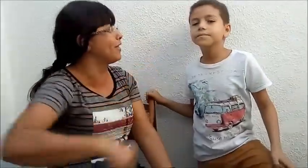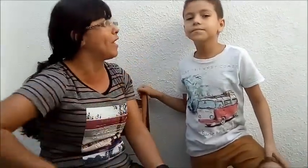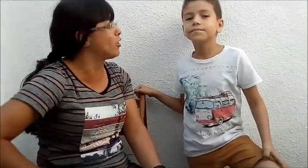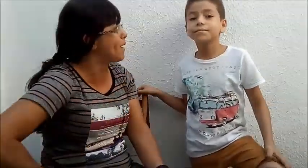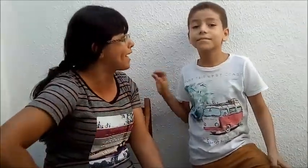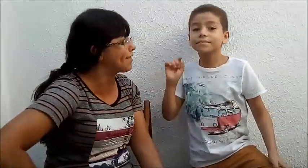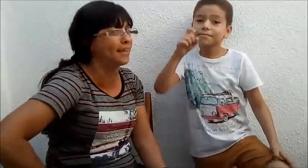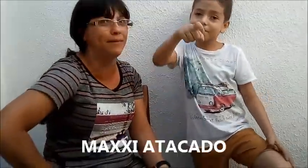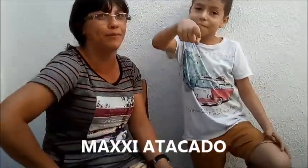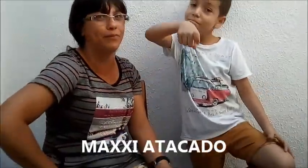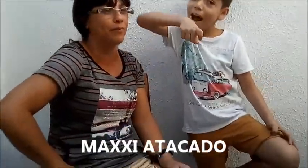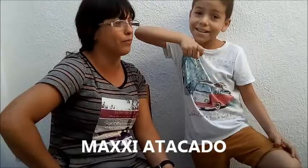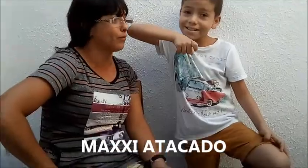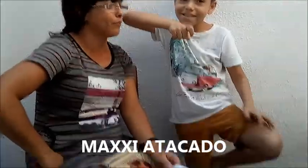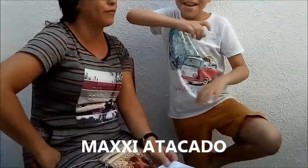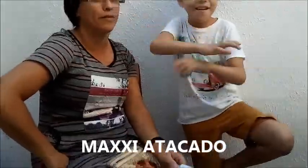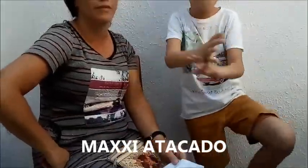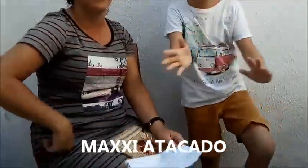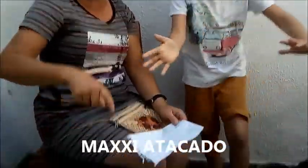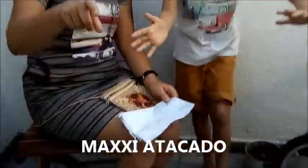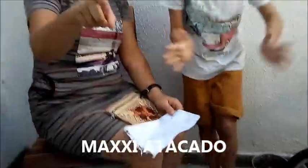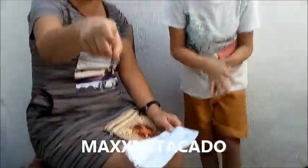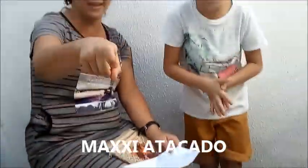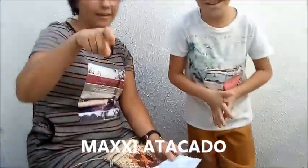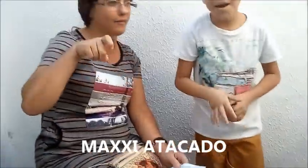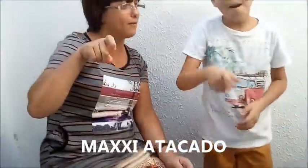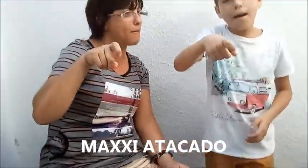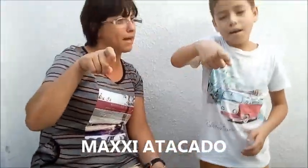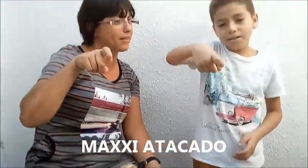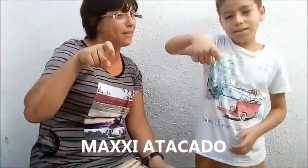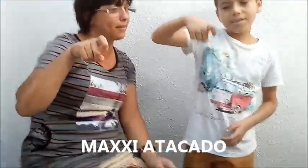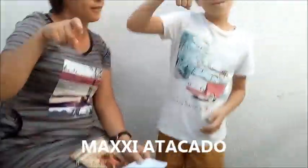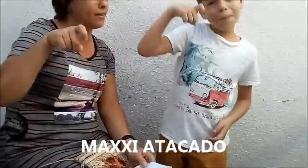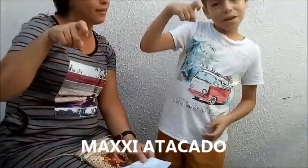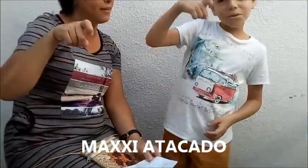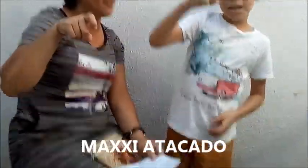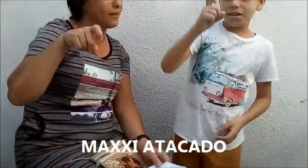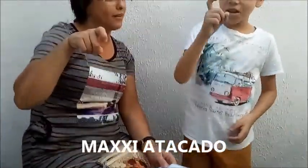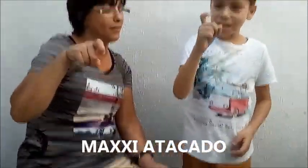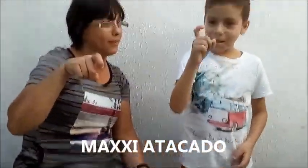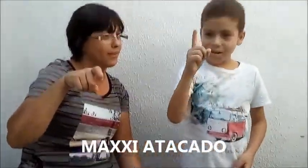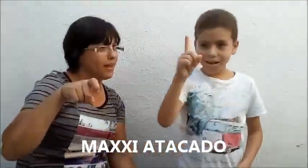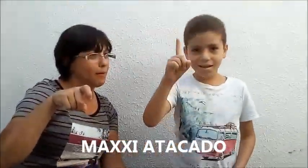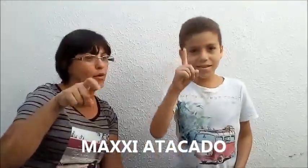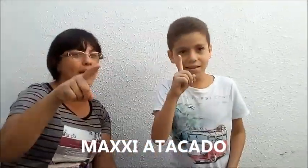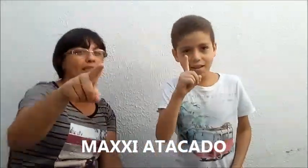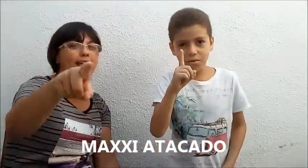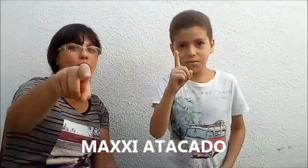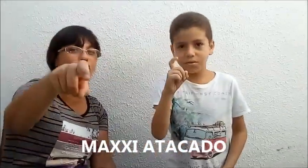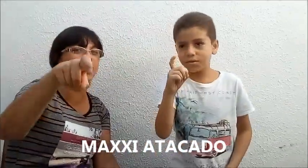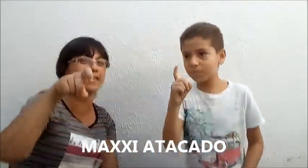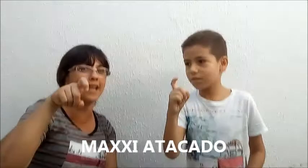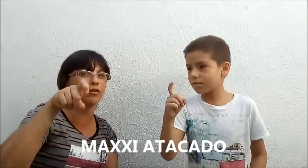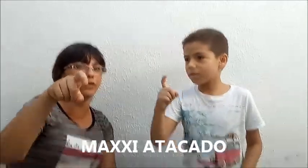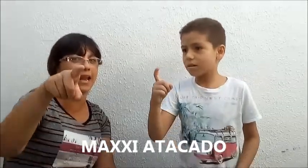sinal de Maxi. Maxi. Assim? Maxi. Só pega um dedinho. Porque isso aqui é um X, né, no